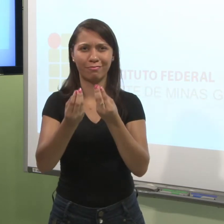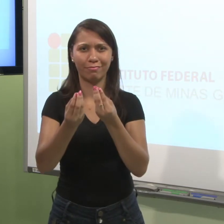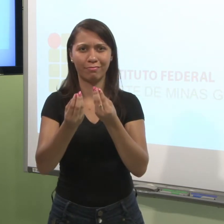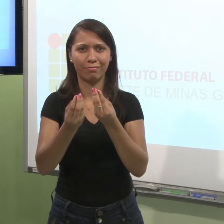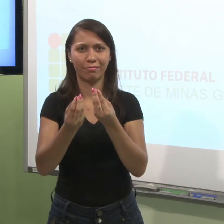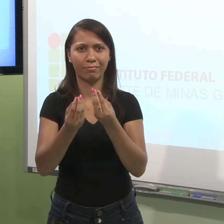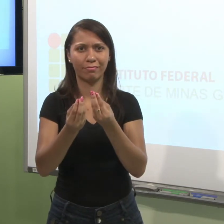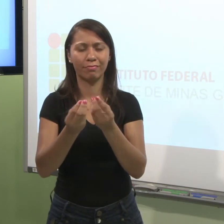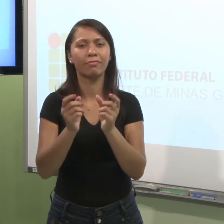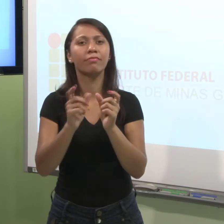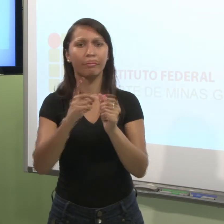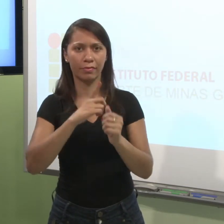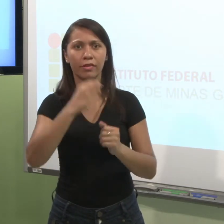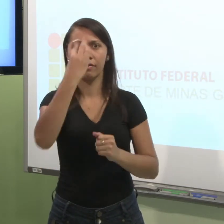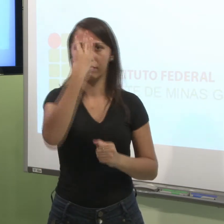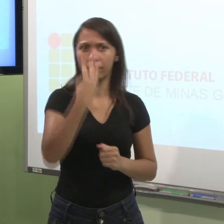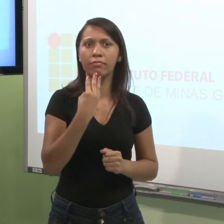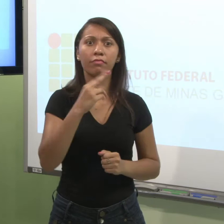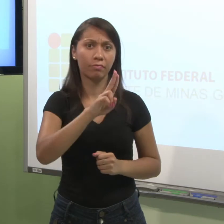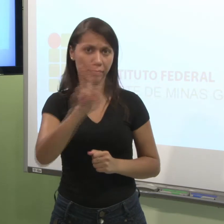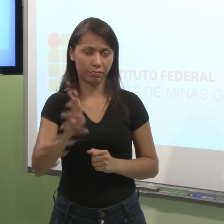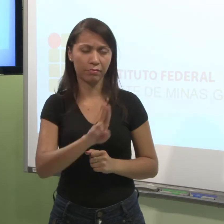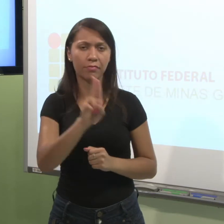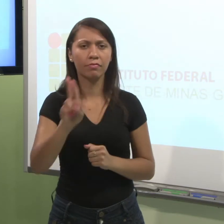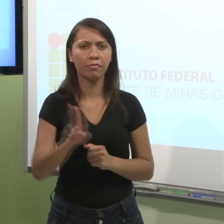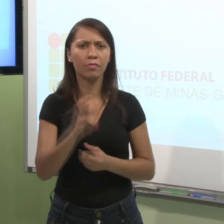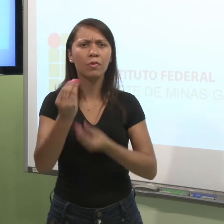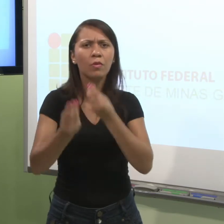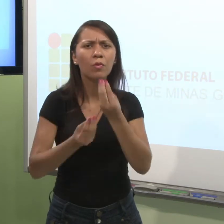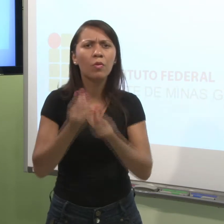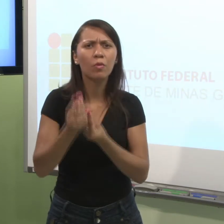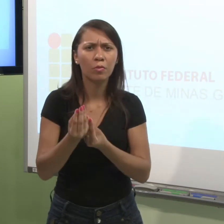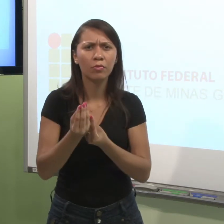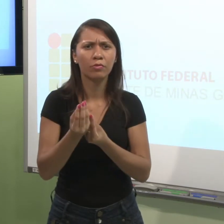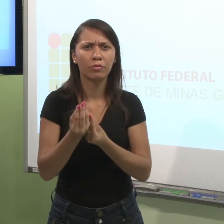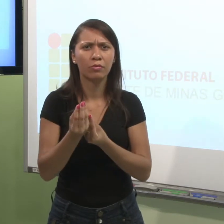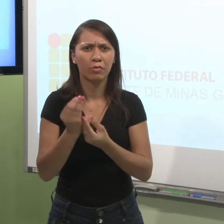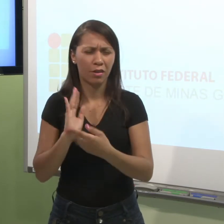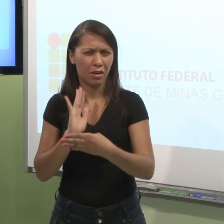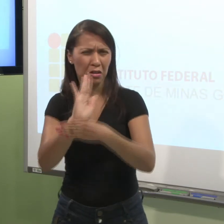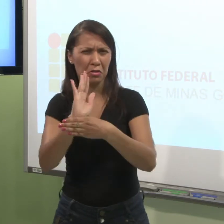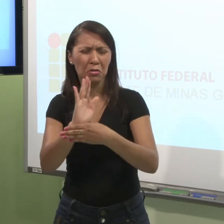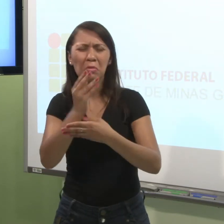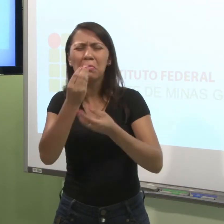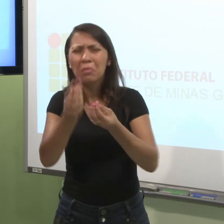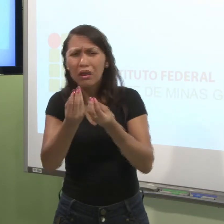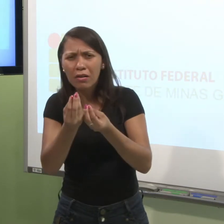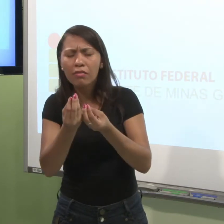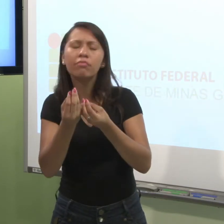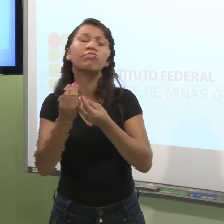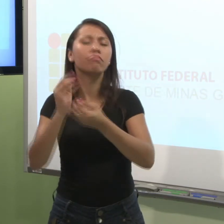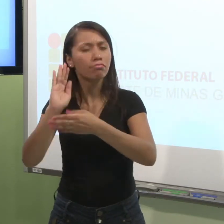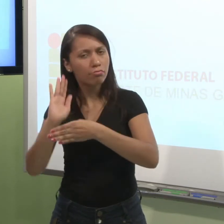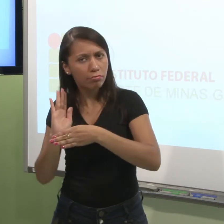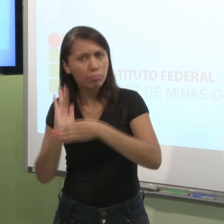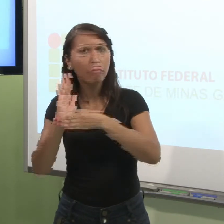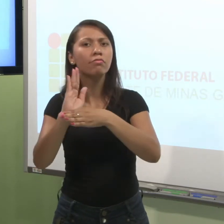do Microsoft Office Word. E qual é a função desse recurso? Esse recurso permite que o texto existente